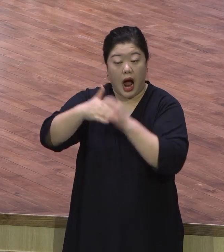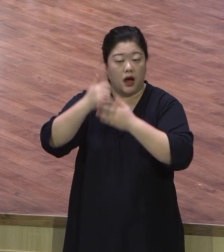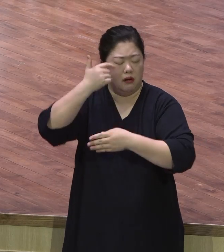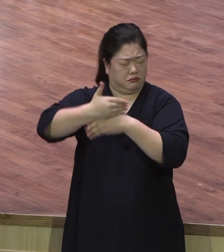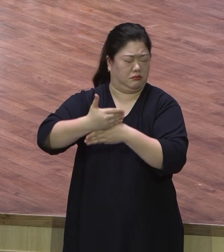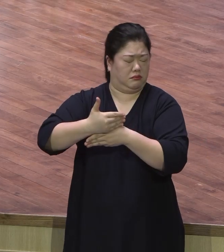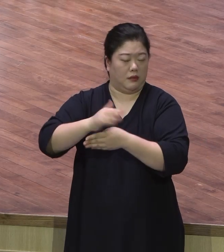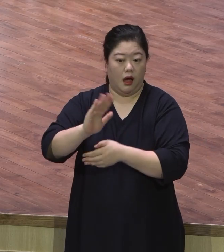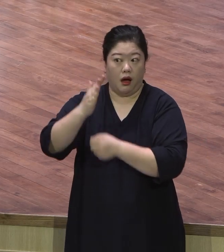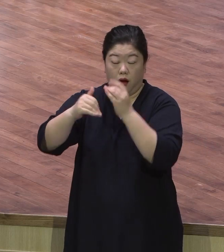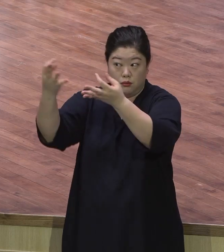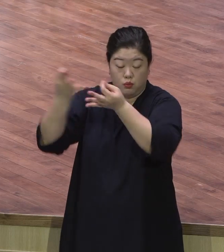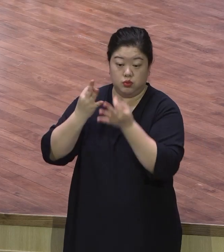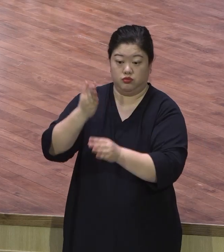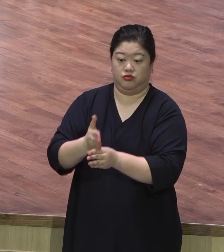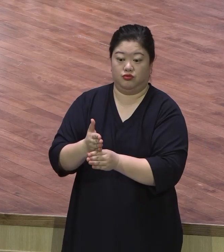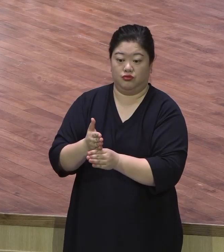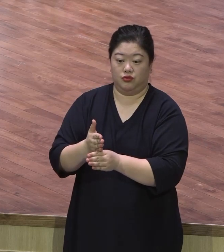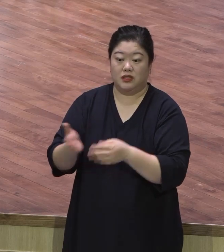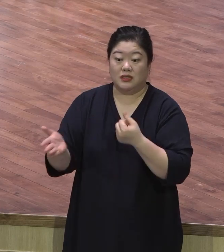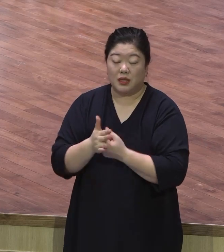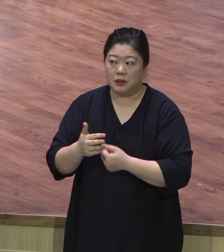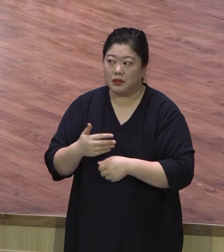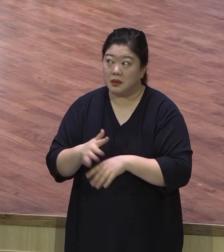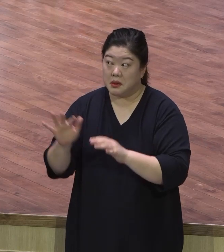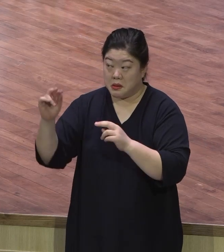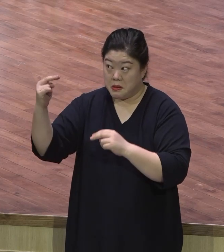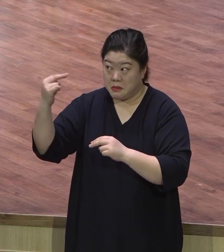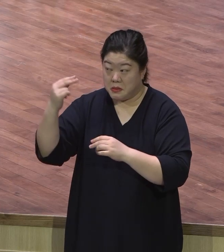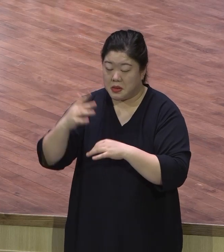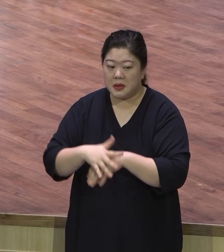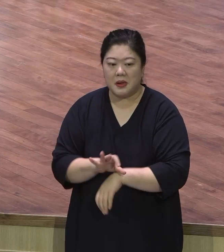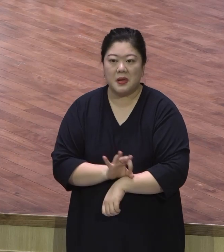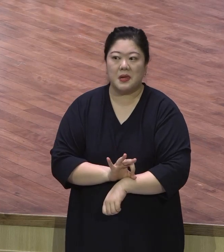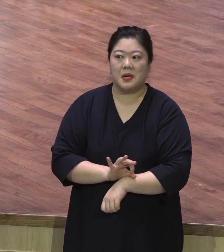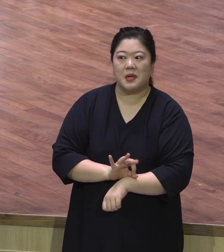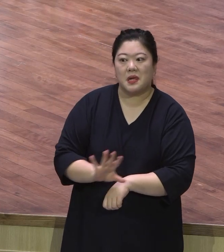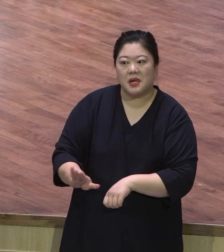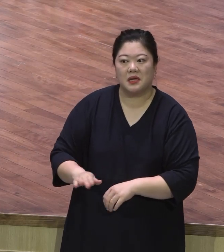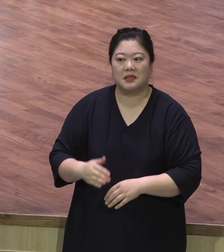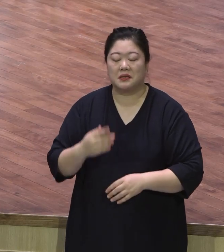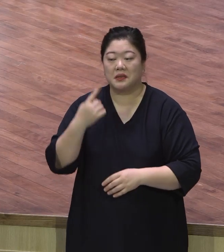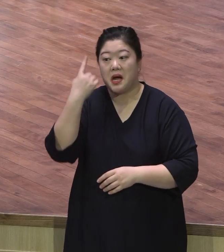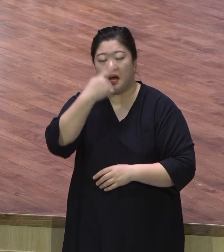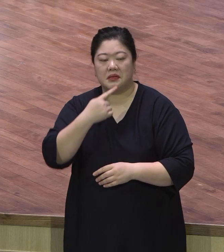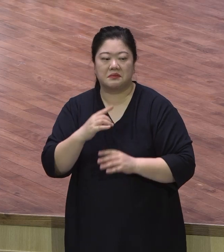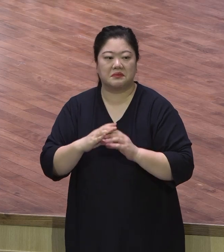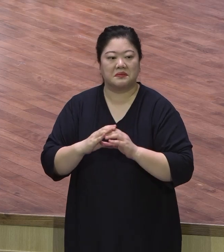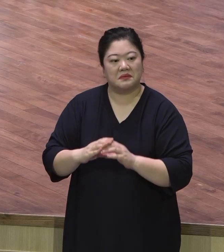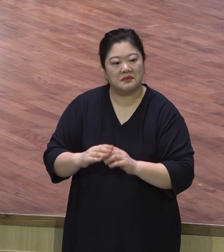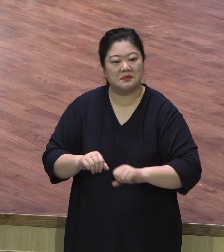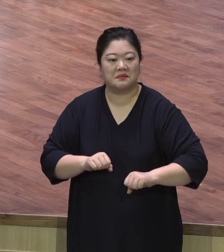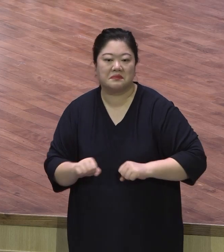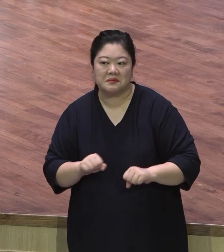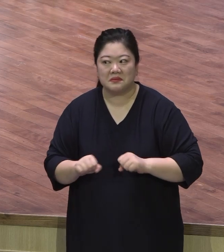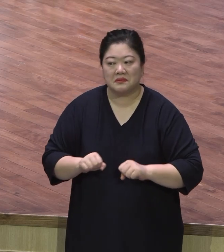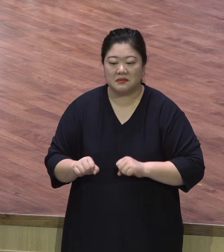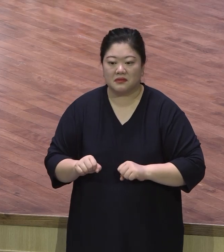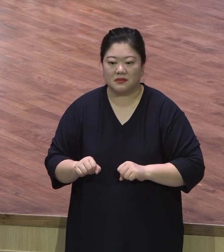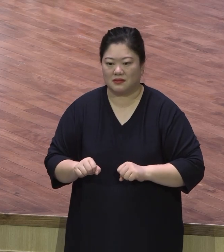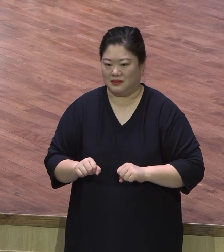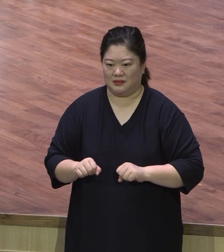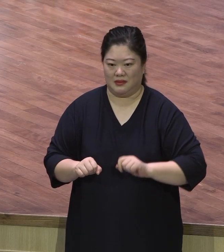생을 걸 때 그때 역사시더라 대강 체면 치료하는 그런 수준 가지고는